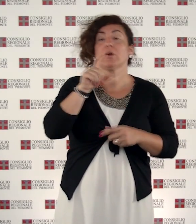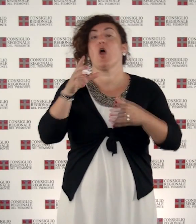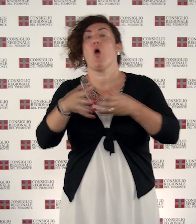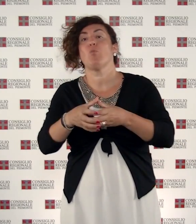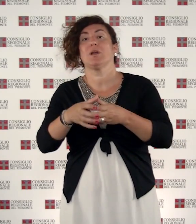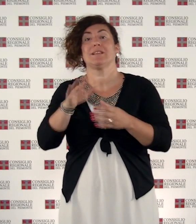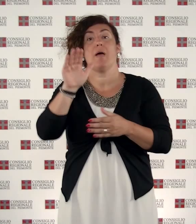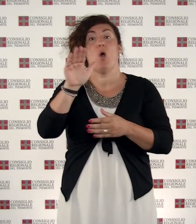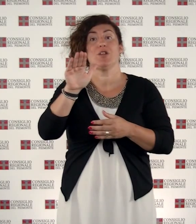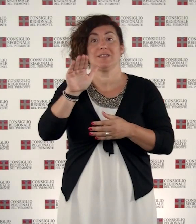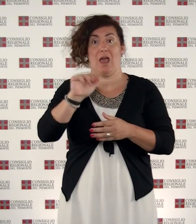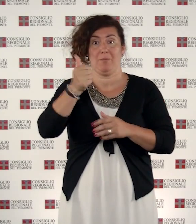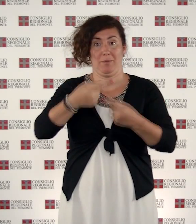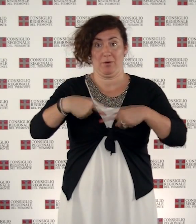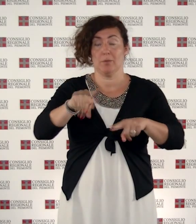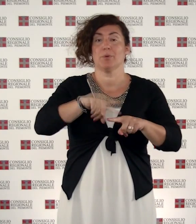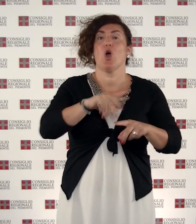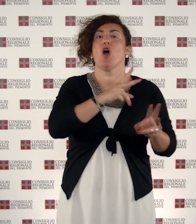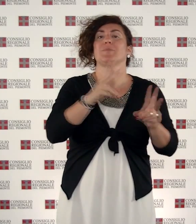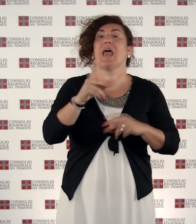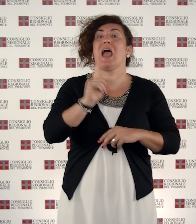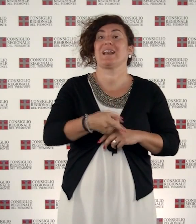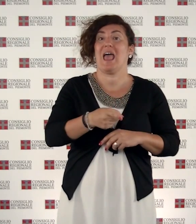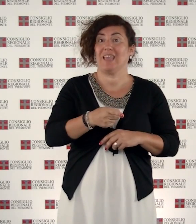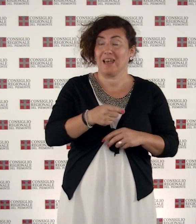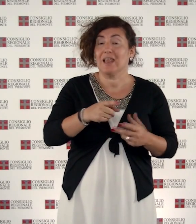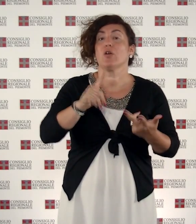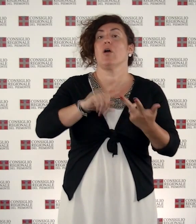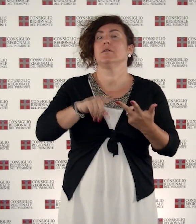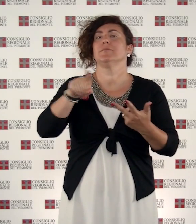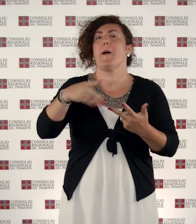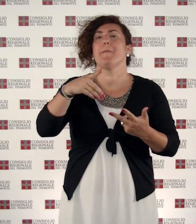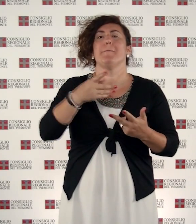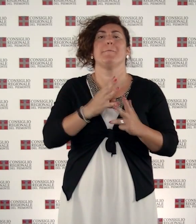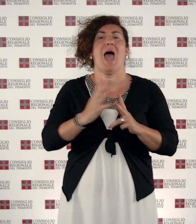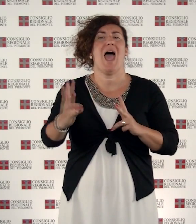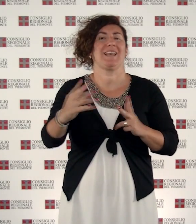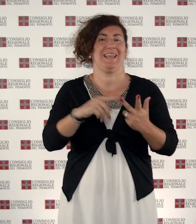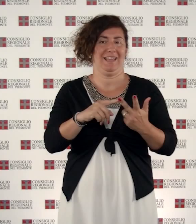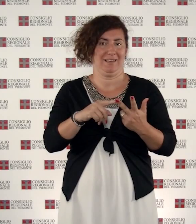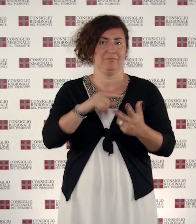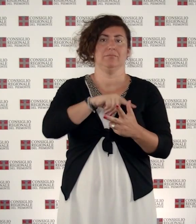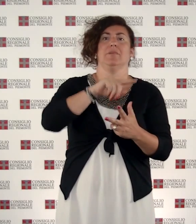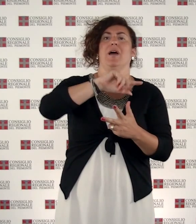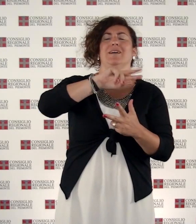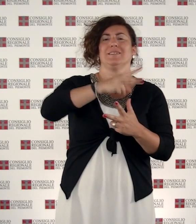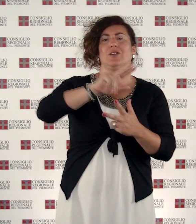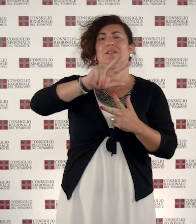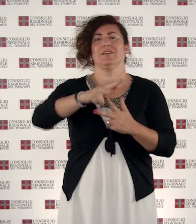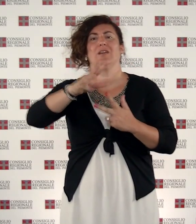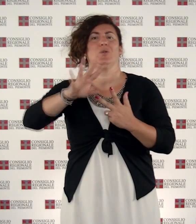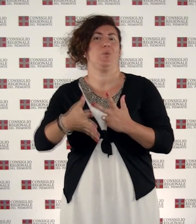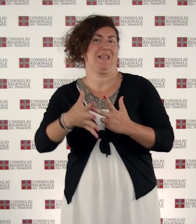dell'ospedale gradenigo in quarta e di parchi in quinta la giunta ha svolto un'informativa sul piano paesaggistico alle commissioni